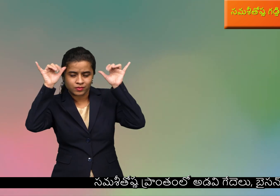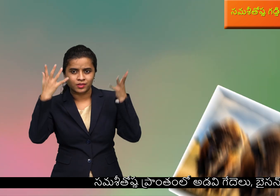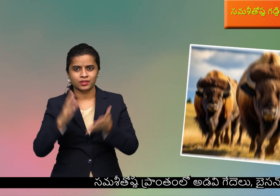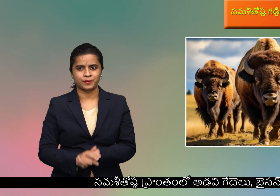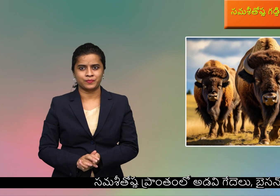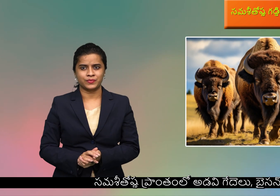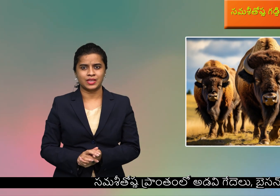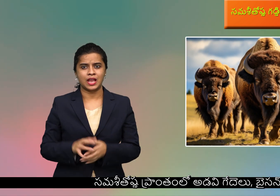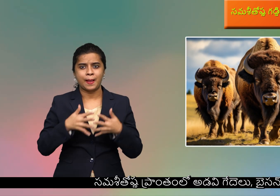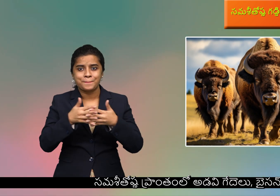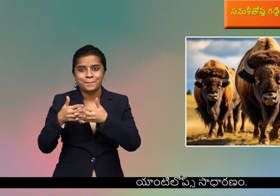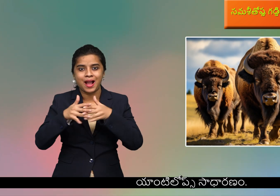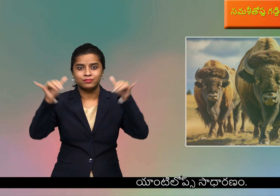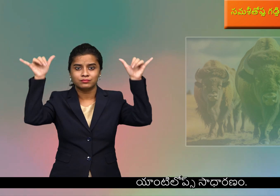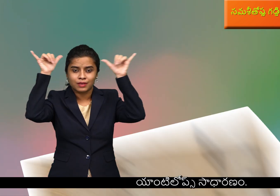బైసన్స్,